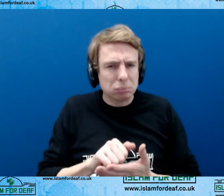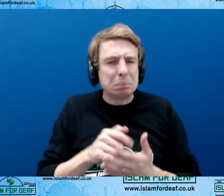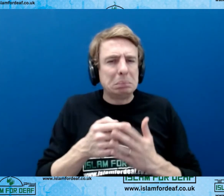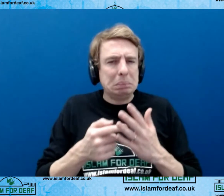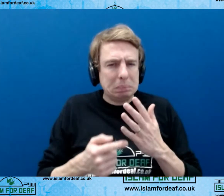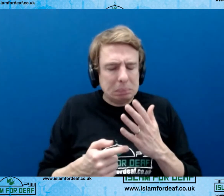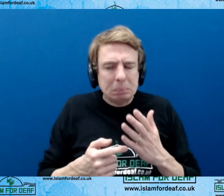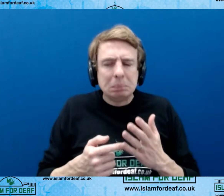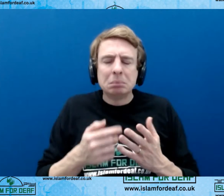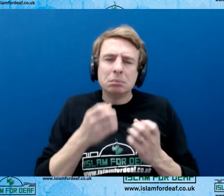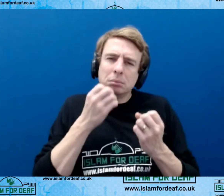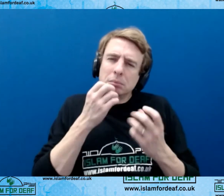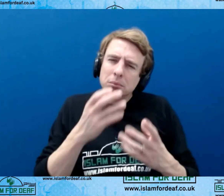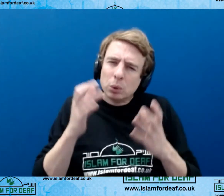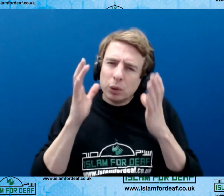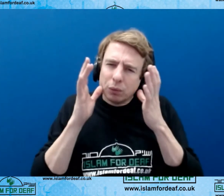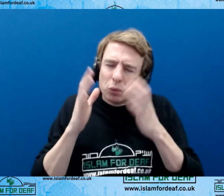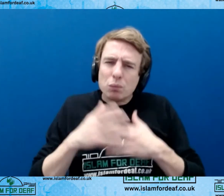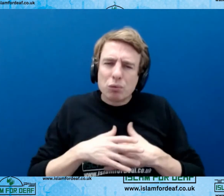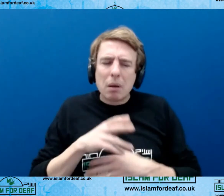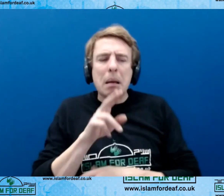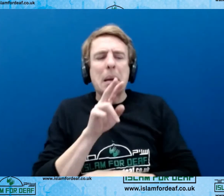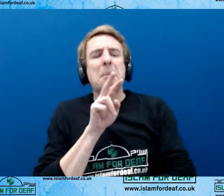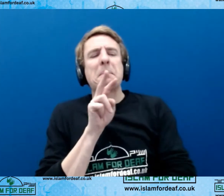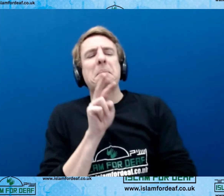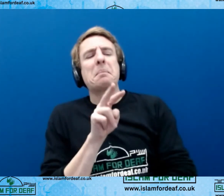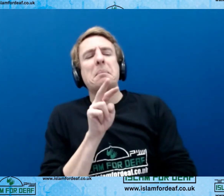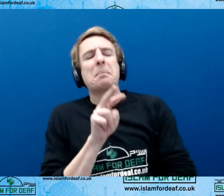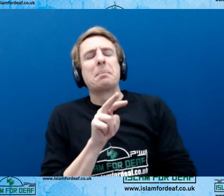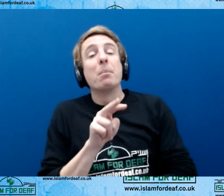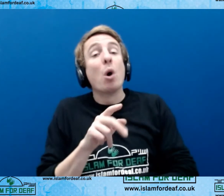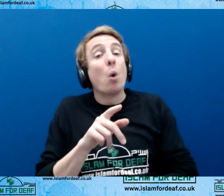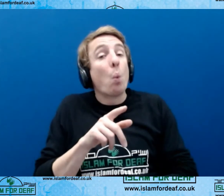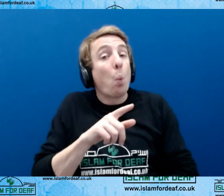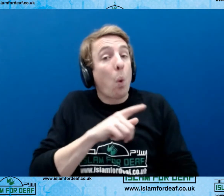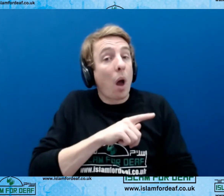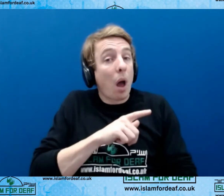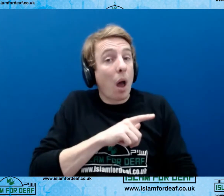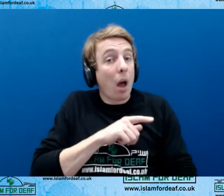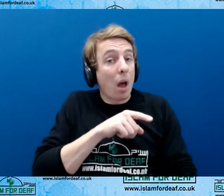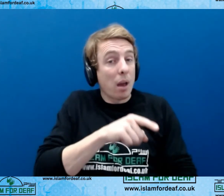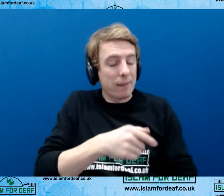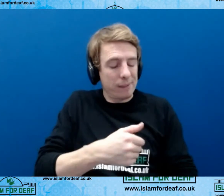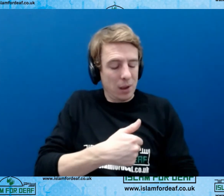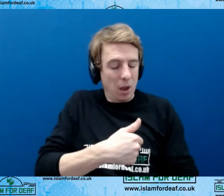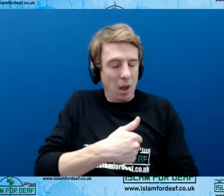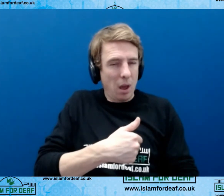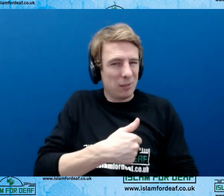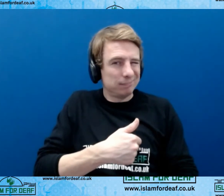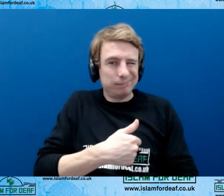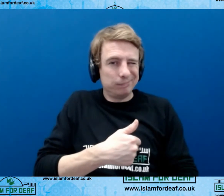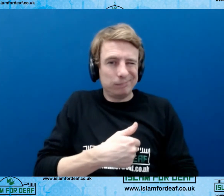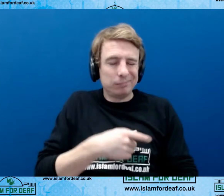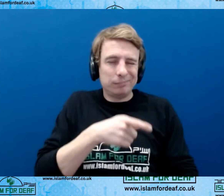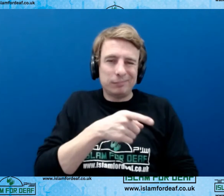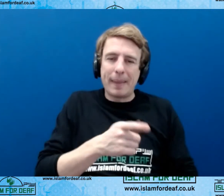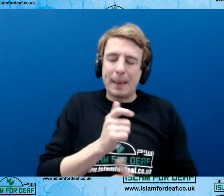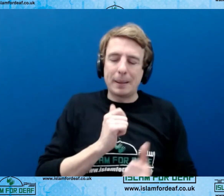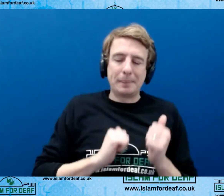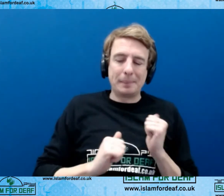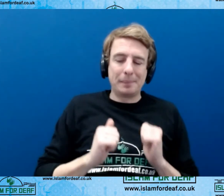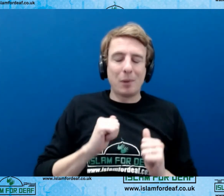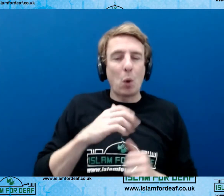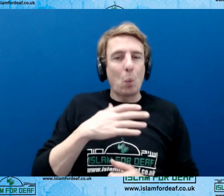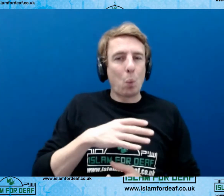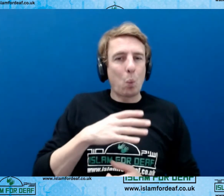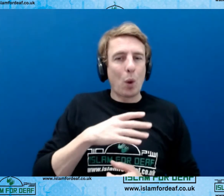يطيلها ثم دخل إنسان ونظر إليه لا بأس. But if the individual has the intention of beautifying their